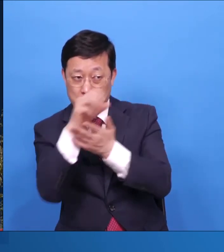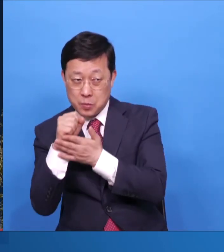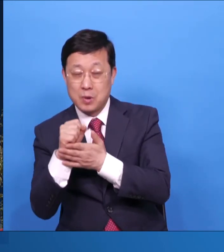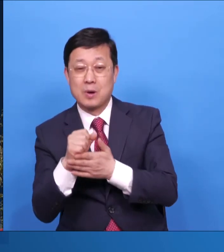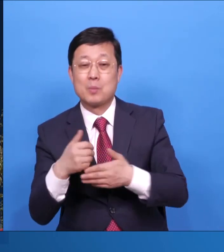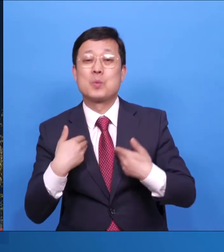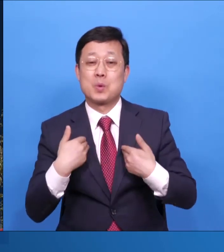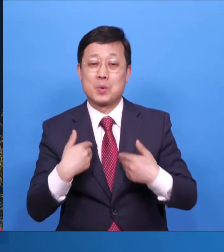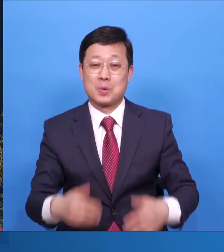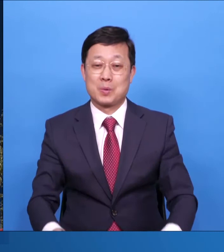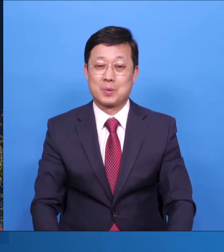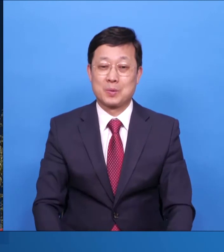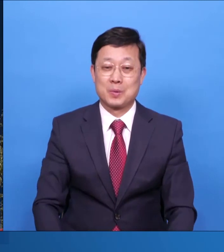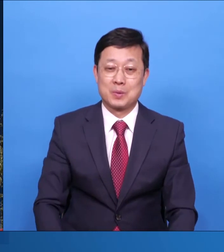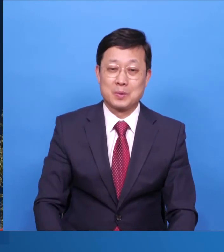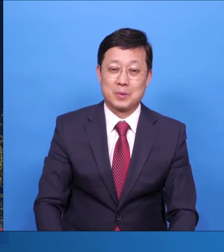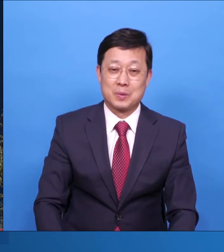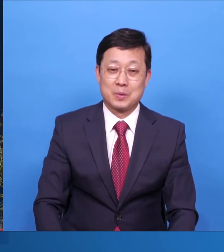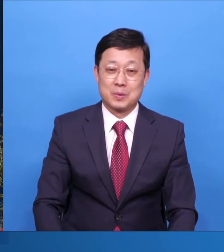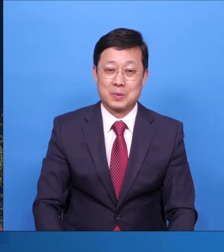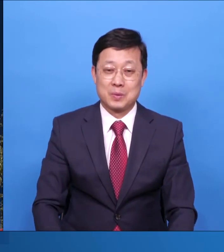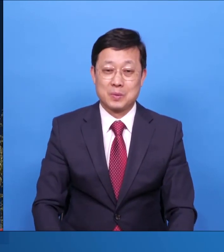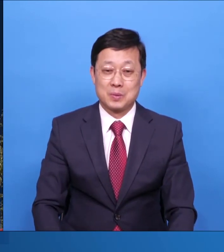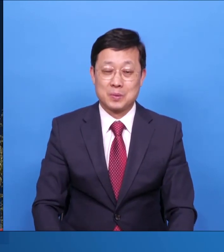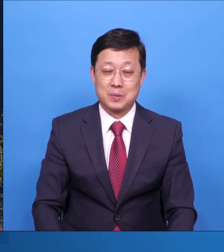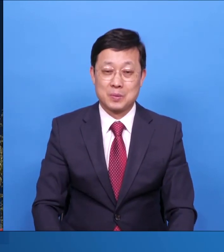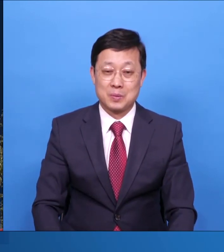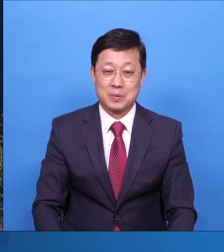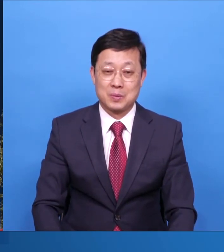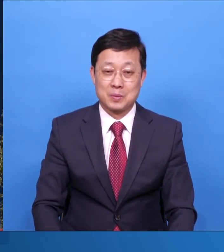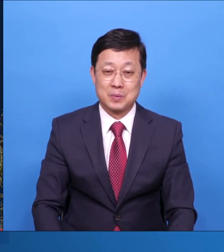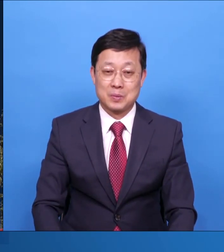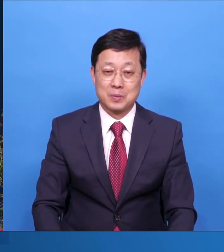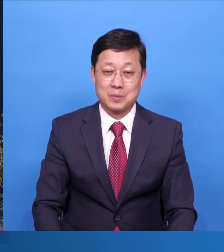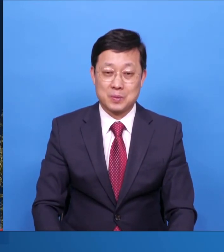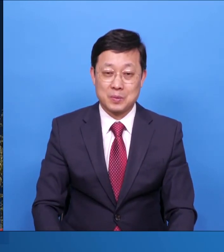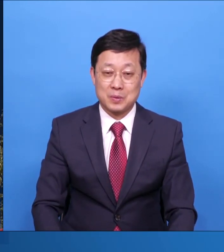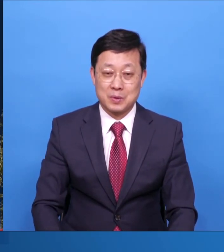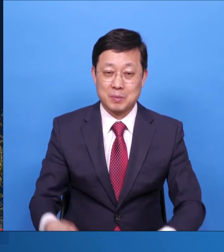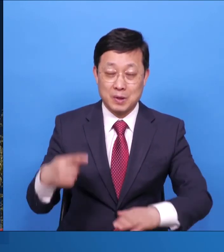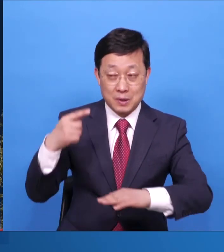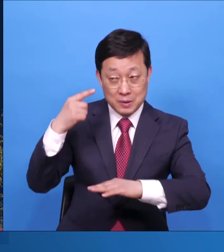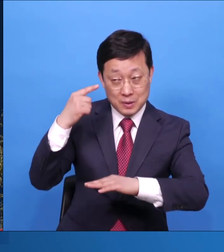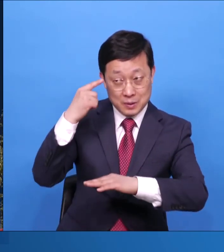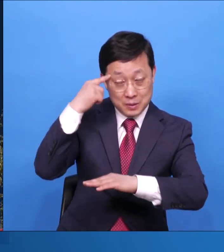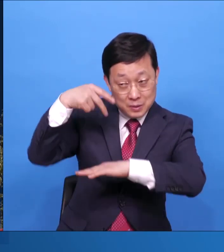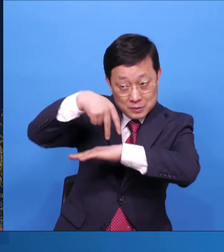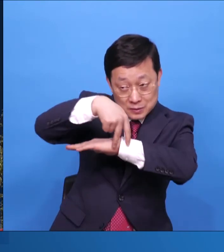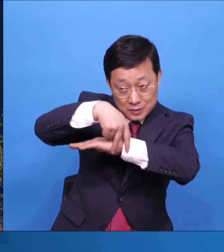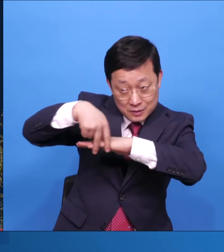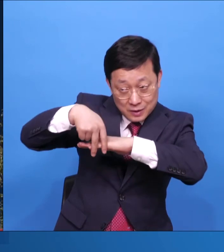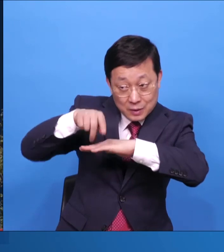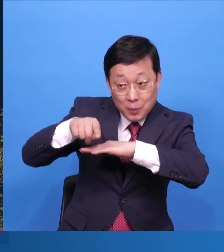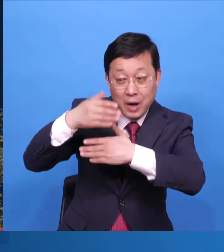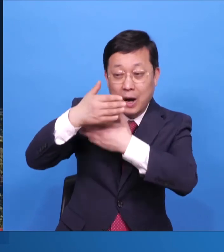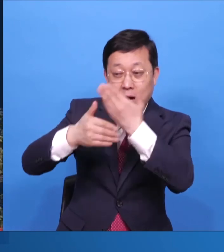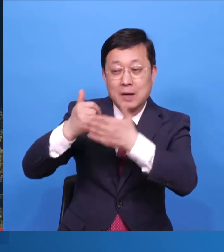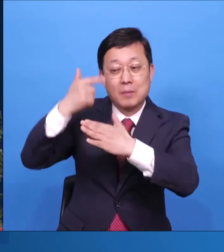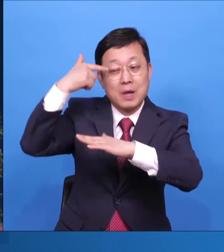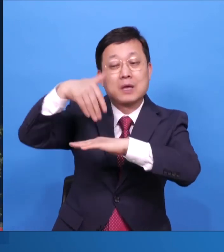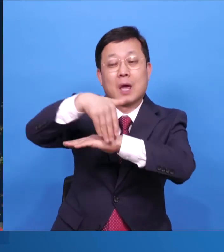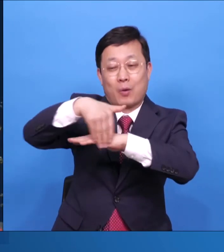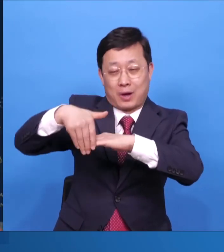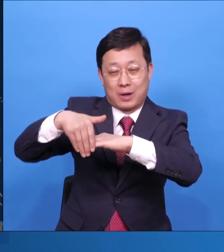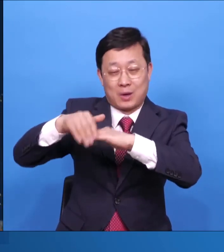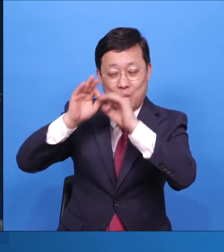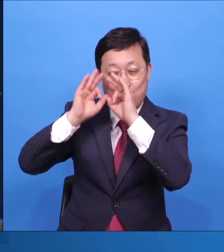se pueda editar eso, la respuesta será clara o no. 그러면 하나님의 계획이 보입니다. Entonces ahí es donde verán el plan de Dios. 그걸 보고